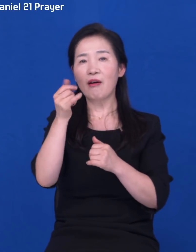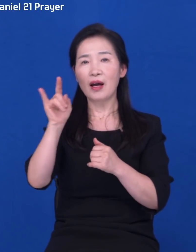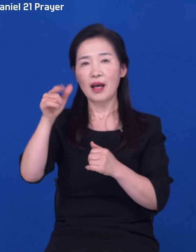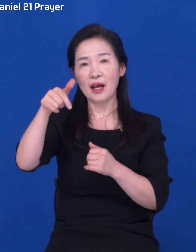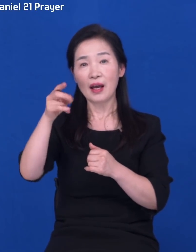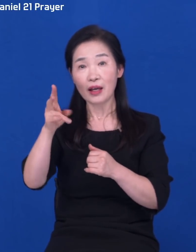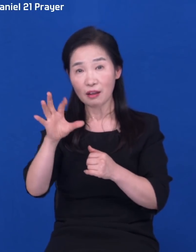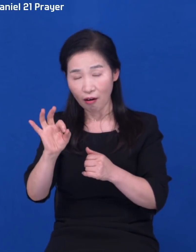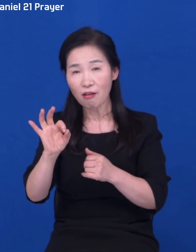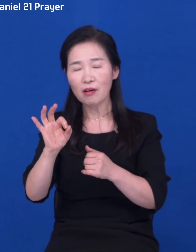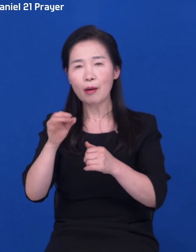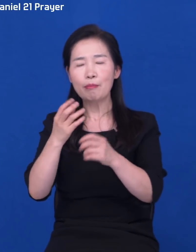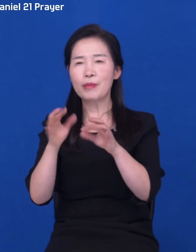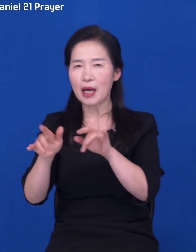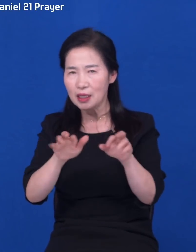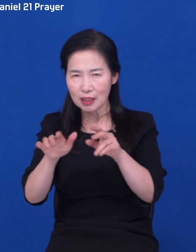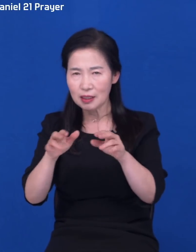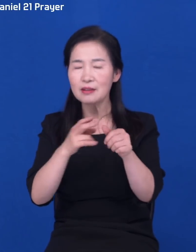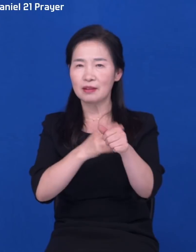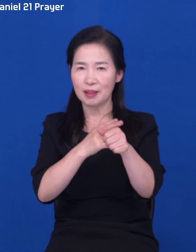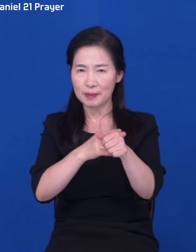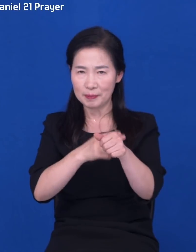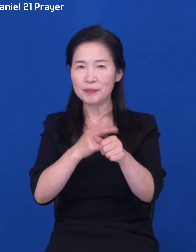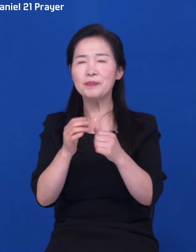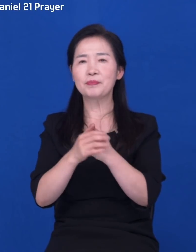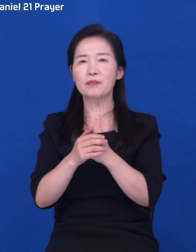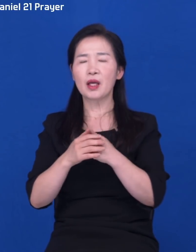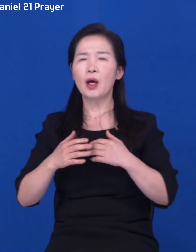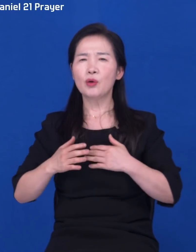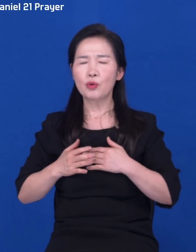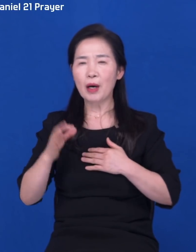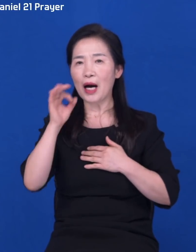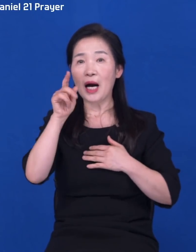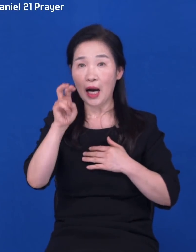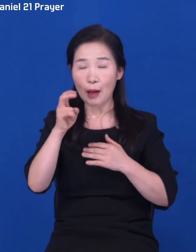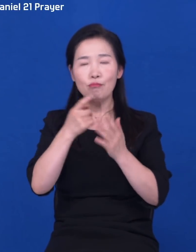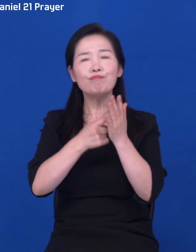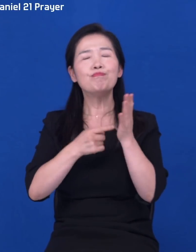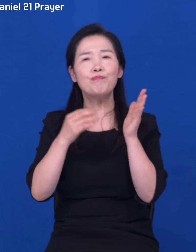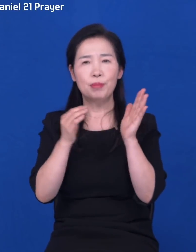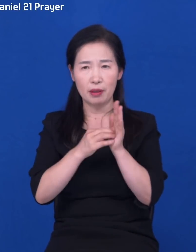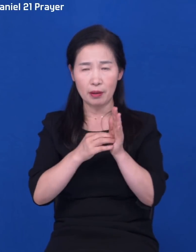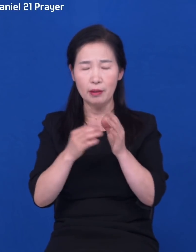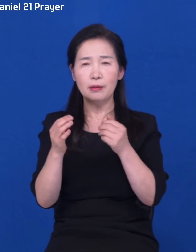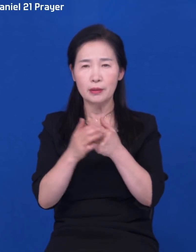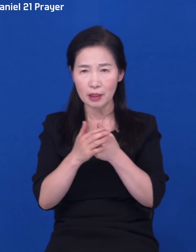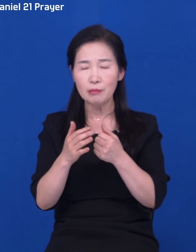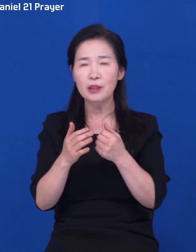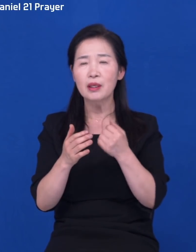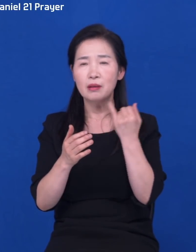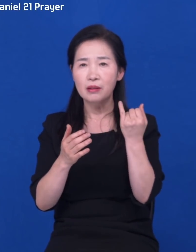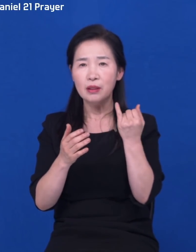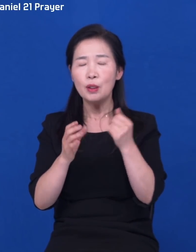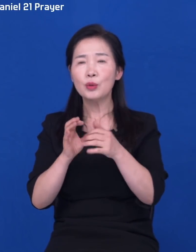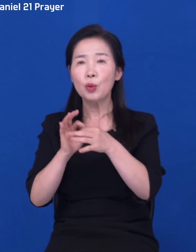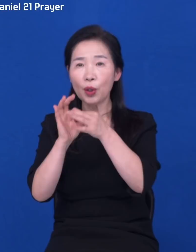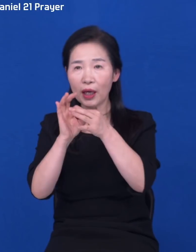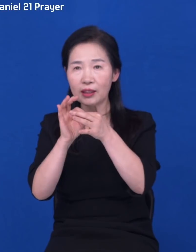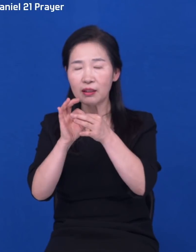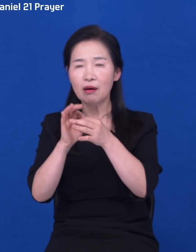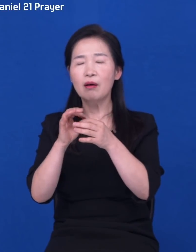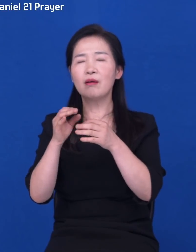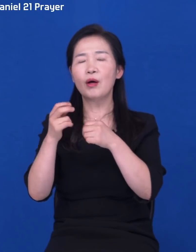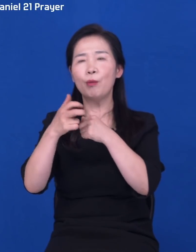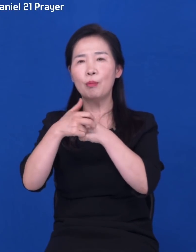피아니스트 선생님이 계셨는데 그분이 이제 유방암 수술을 했기 때문에 그분을 통해서 그냥 무대포로 그냥 병원에 가서